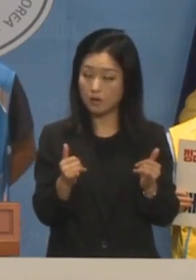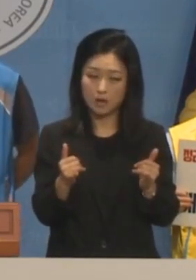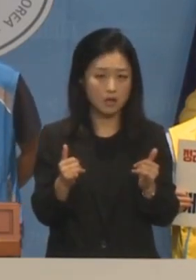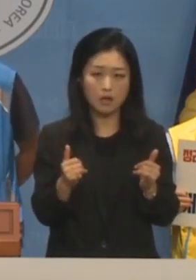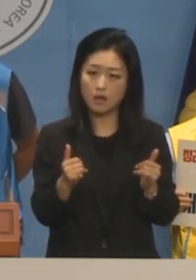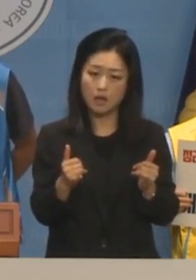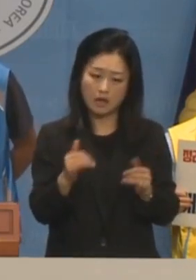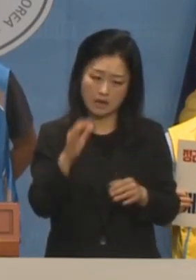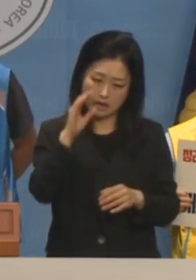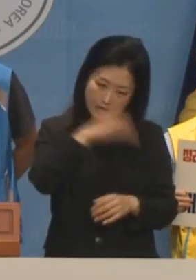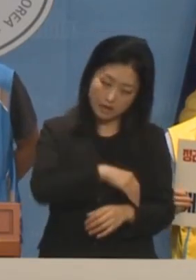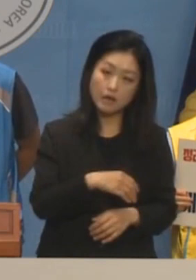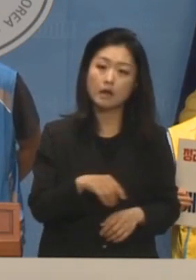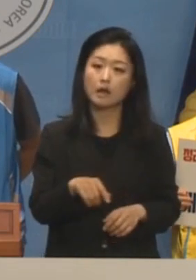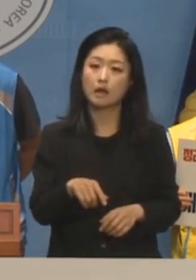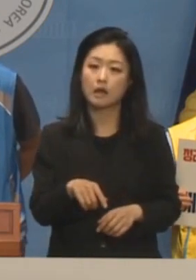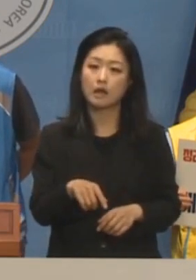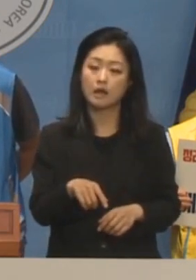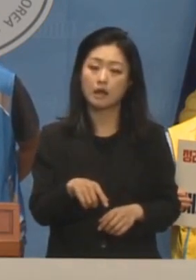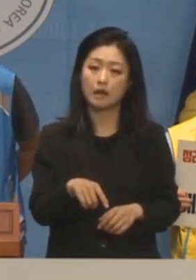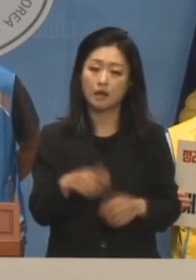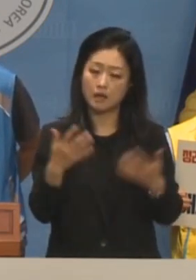되었습니다.